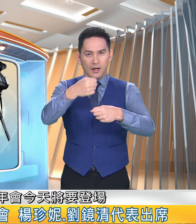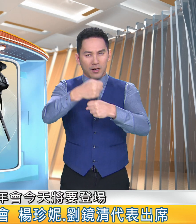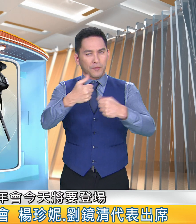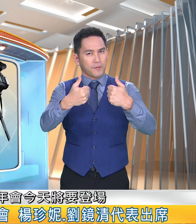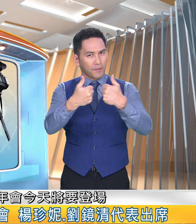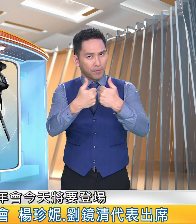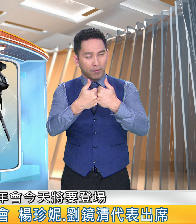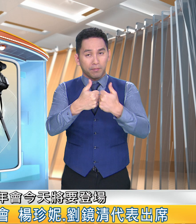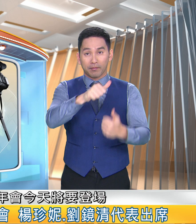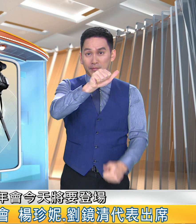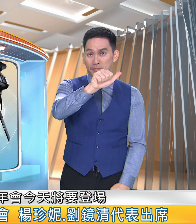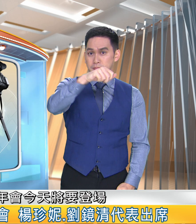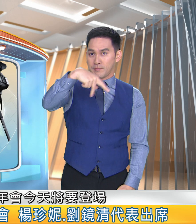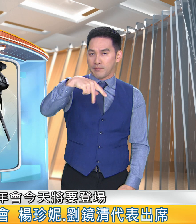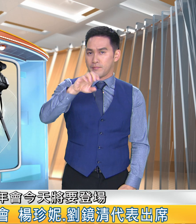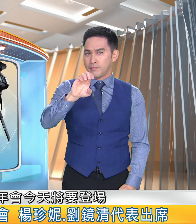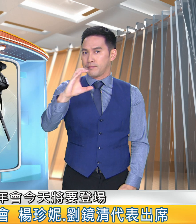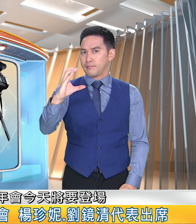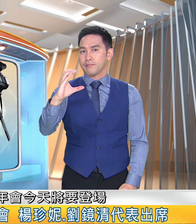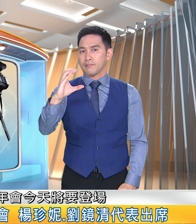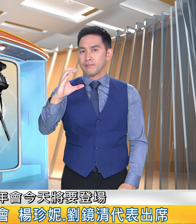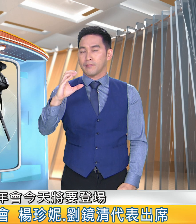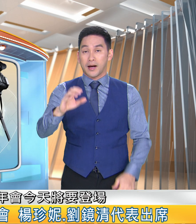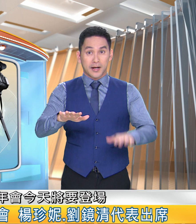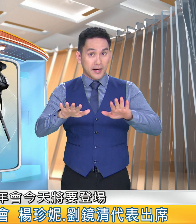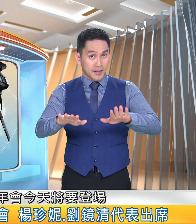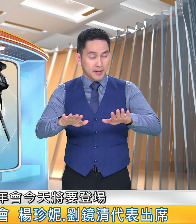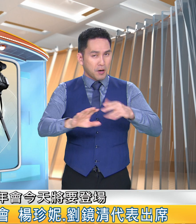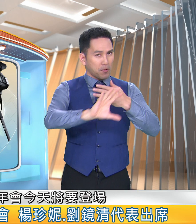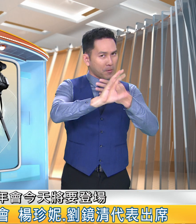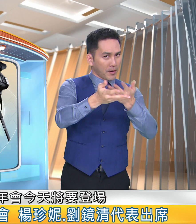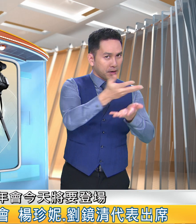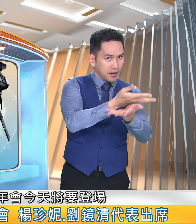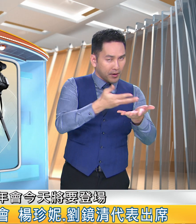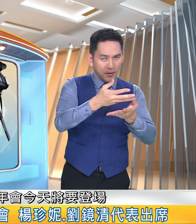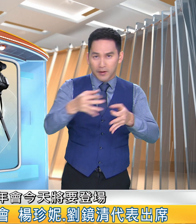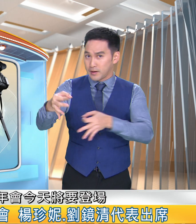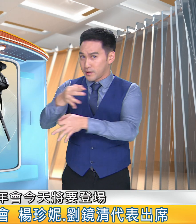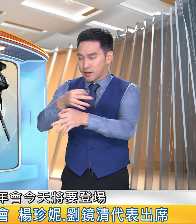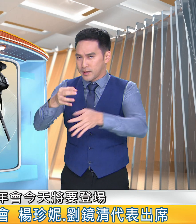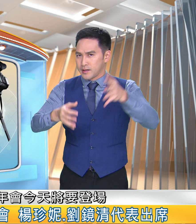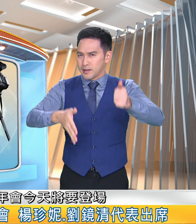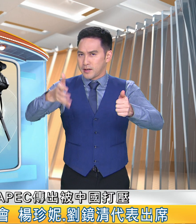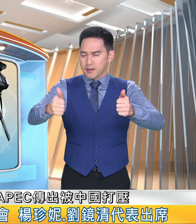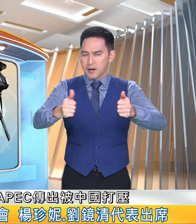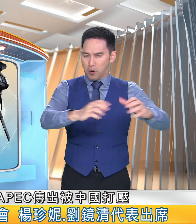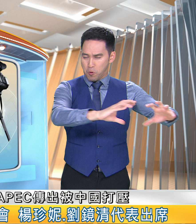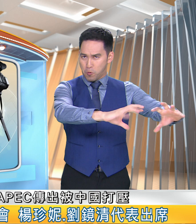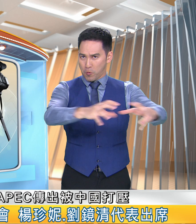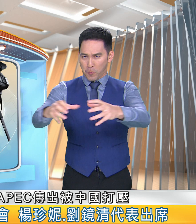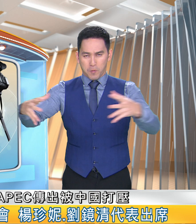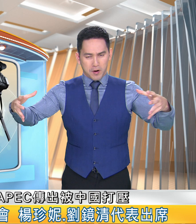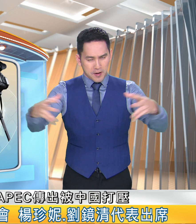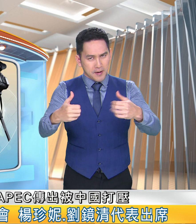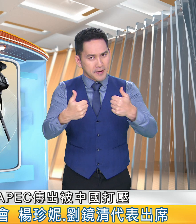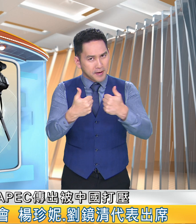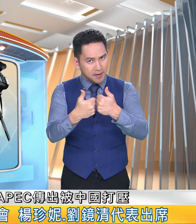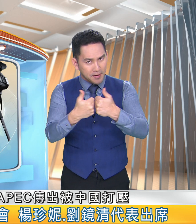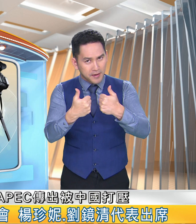双部长年会，今天将要登场。而另外，对于我方参与 APEC 传